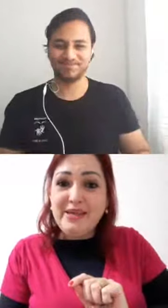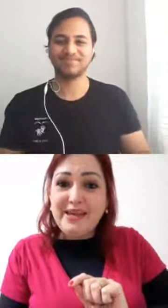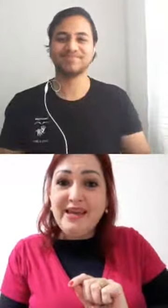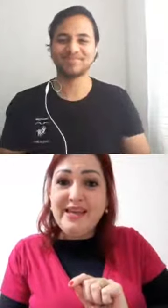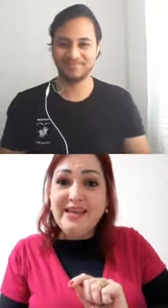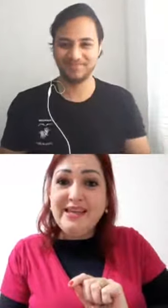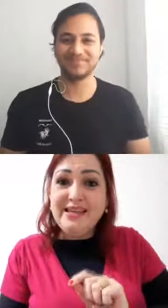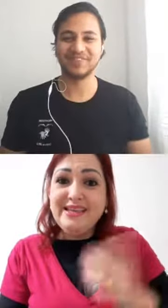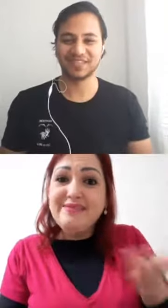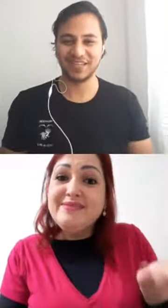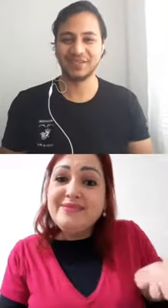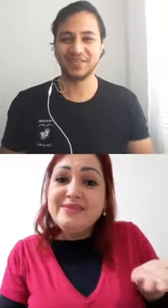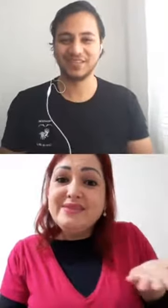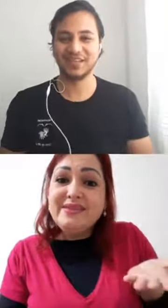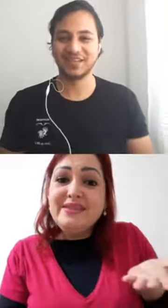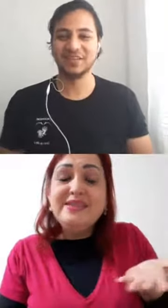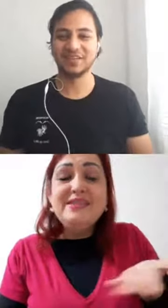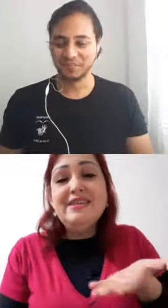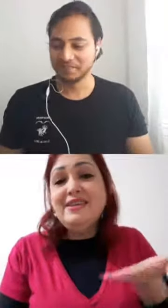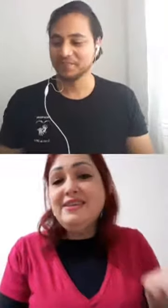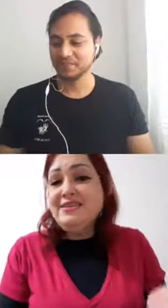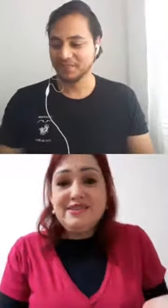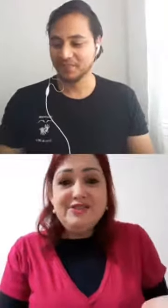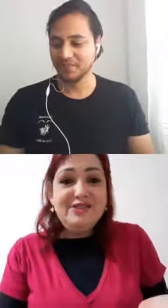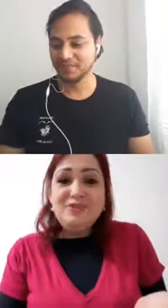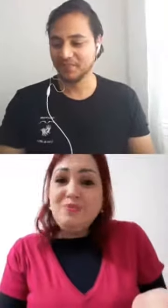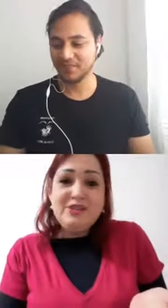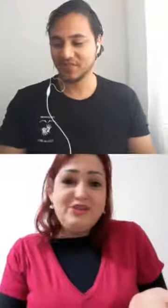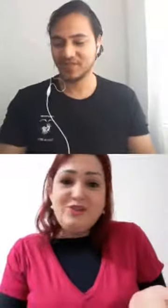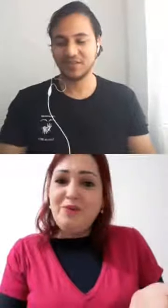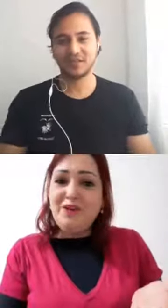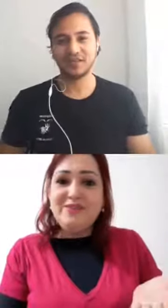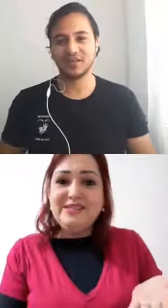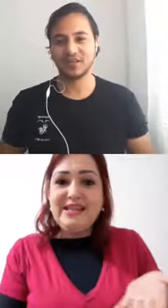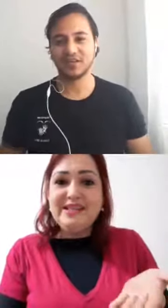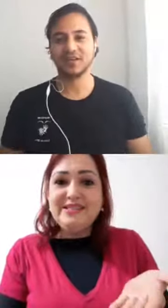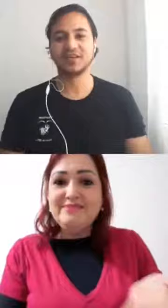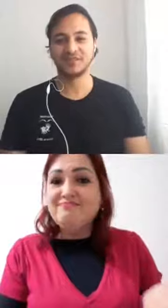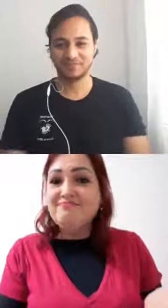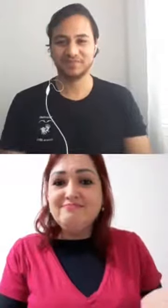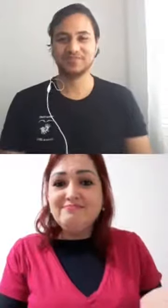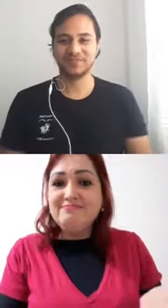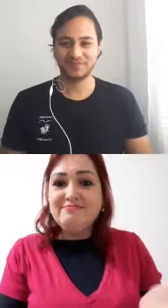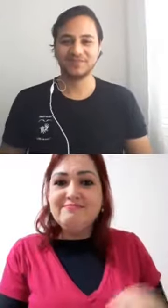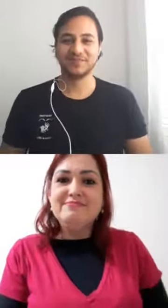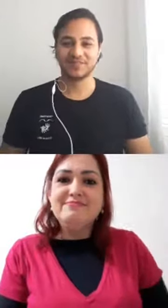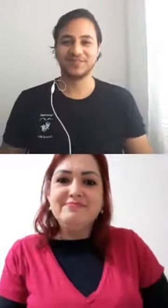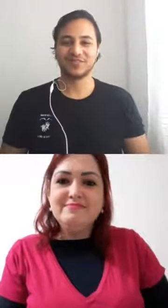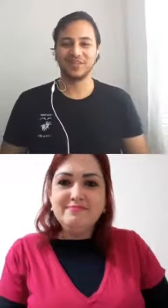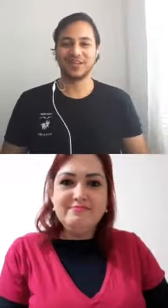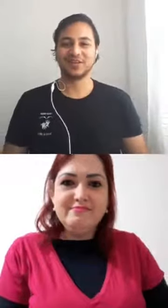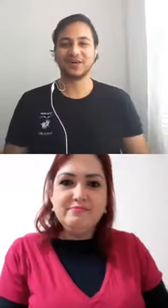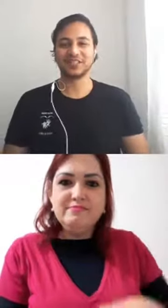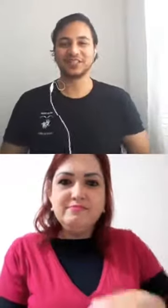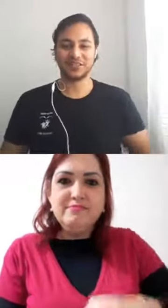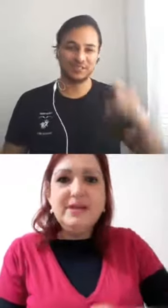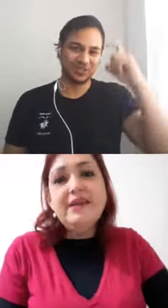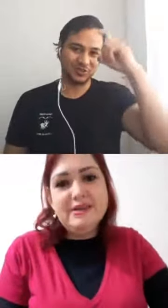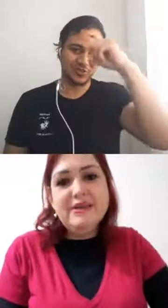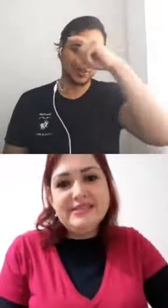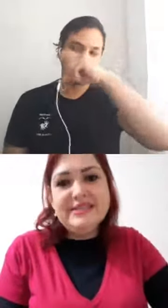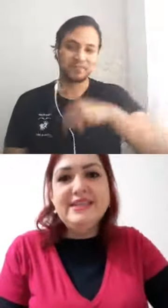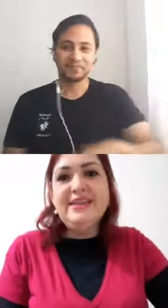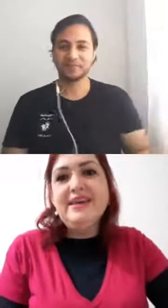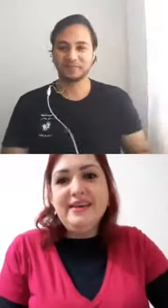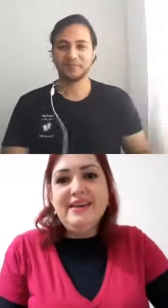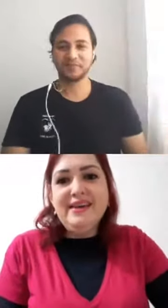sabe, né? Exatamente. A gente não pode fazer nada. Fica numa situação